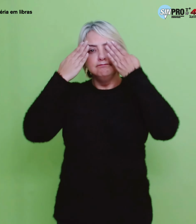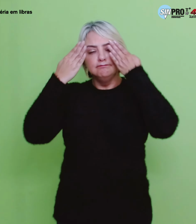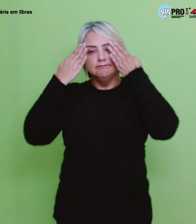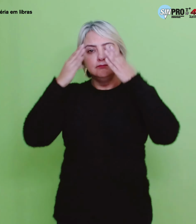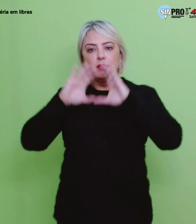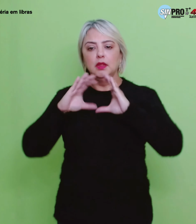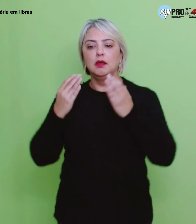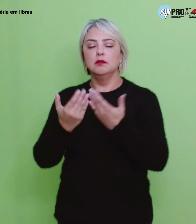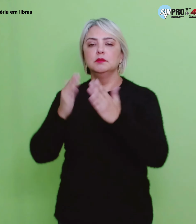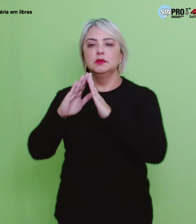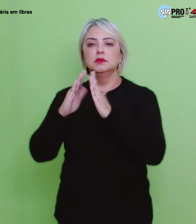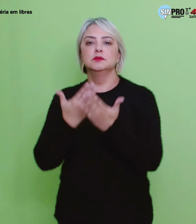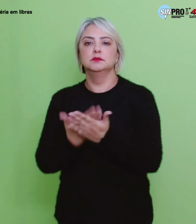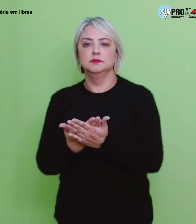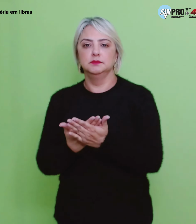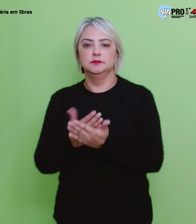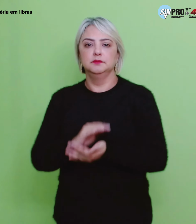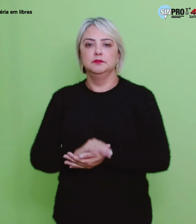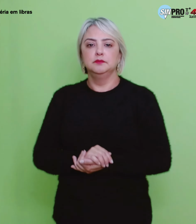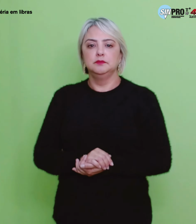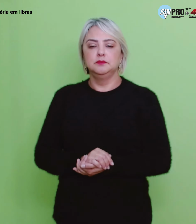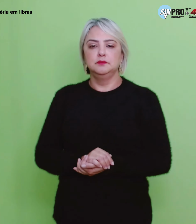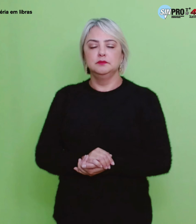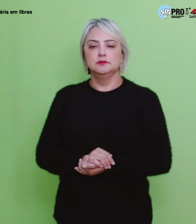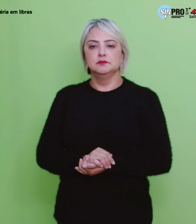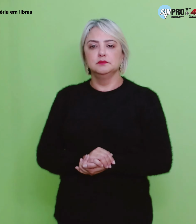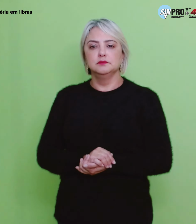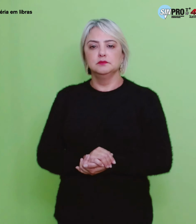e psicológica da comunidade escolar.